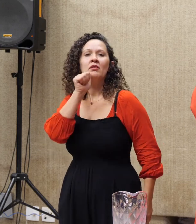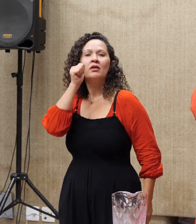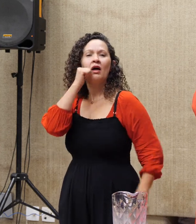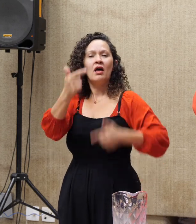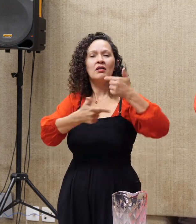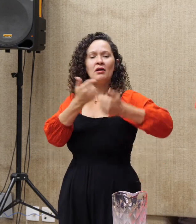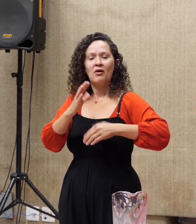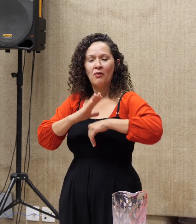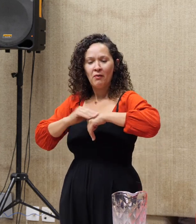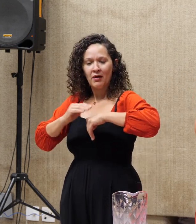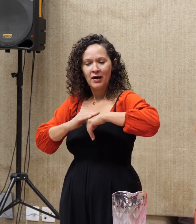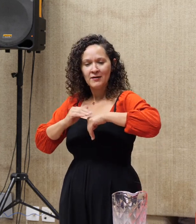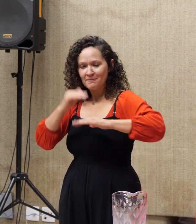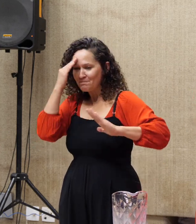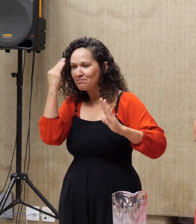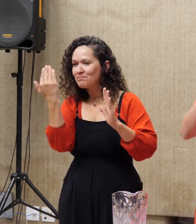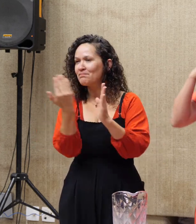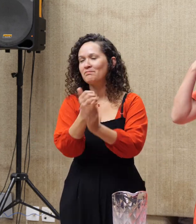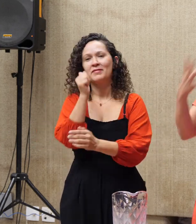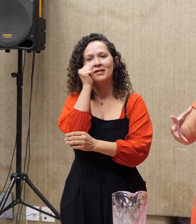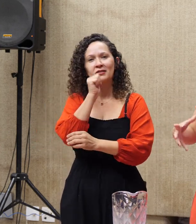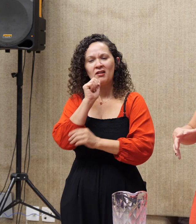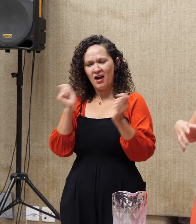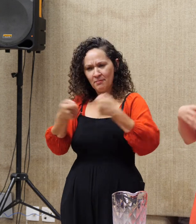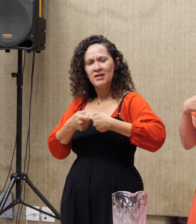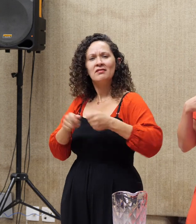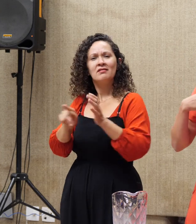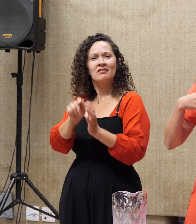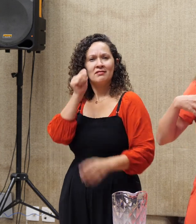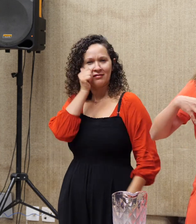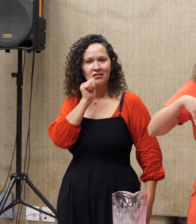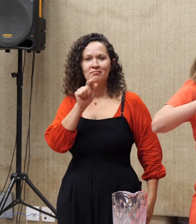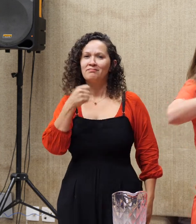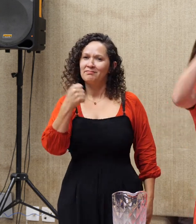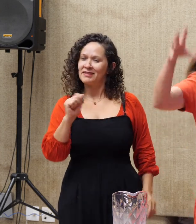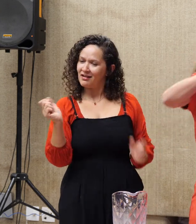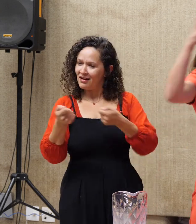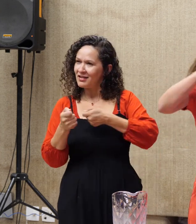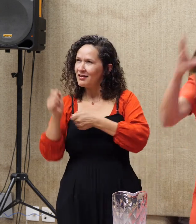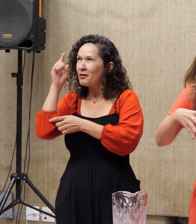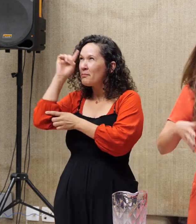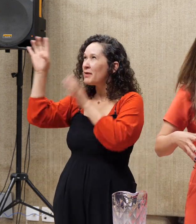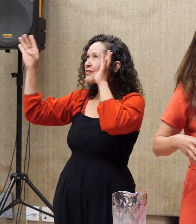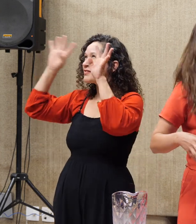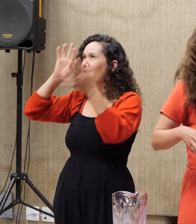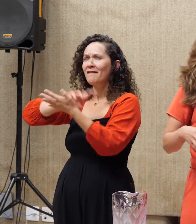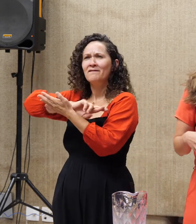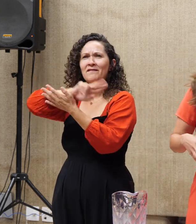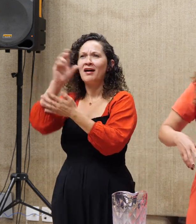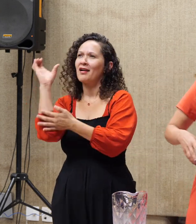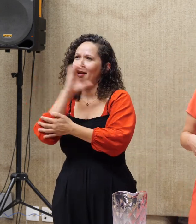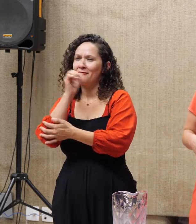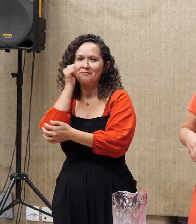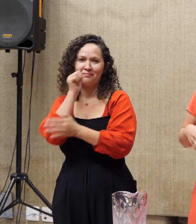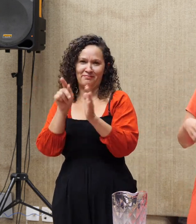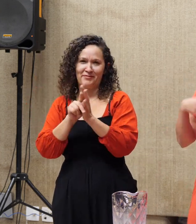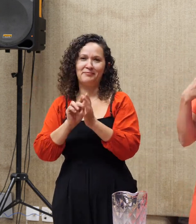gente precisa do afeto da mulher, a gente precisa da competência da mulher, a gente precisa da capacidade de pensar mil coisas que as mulheres